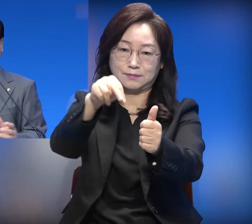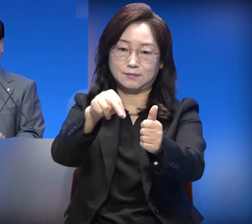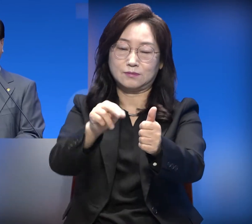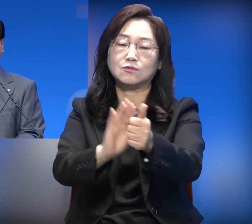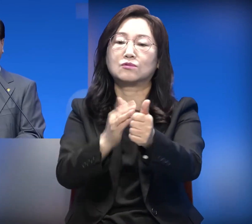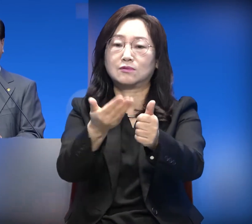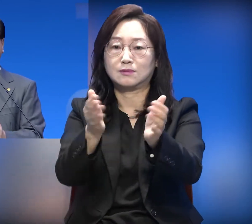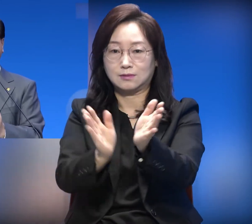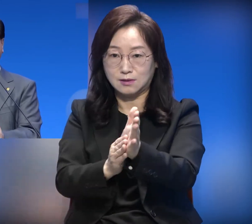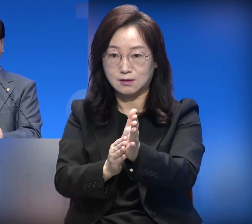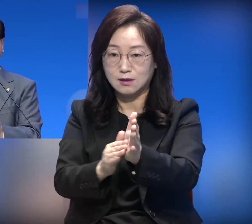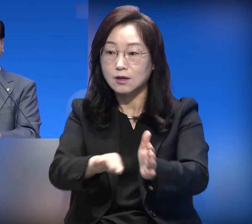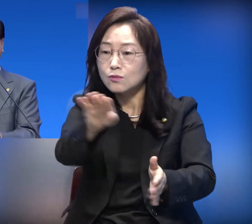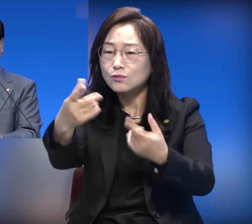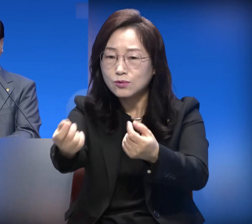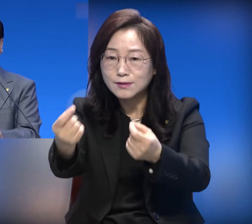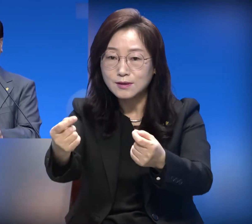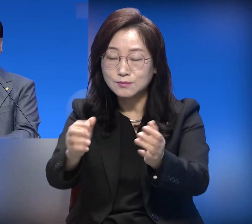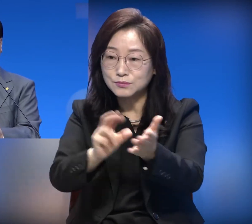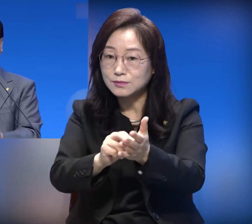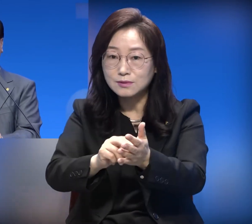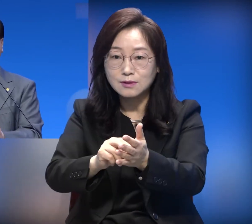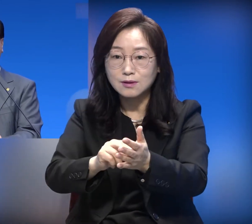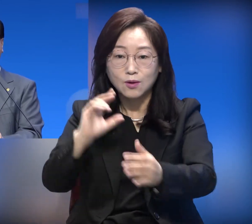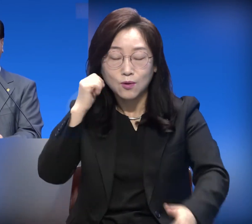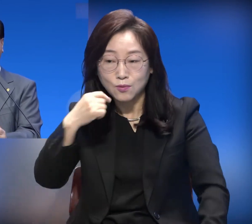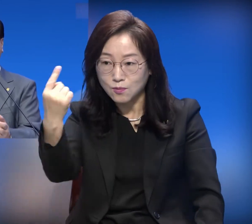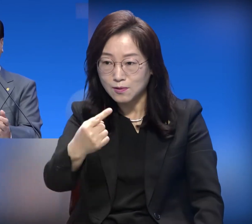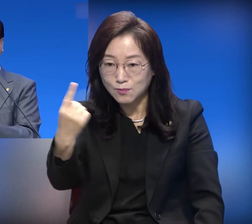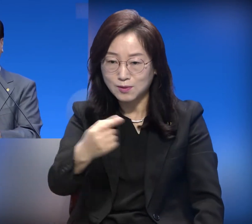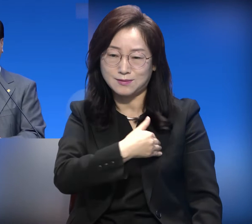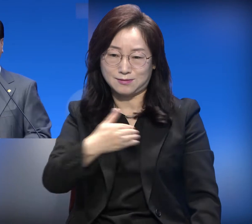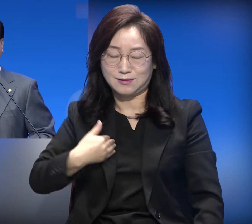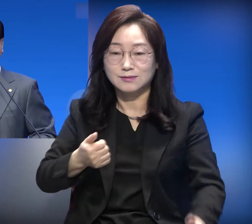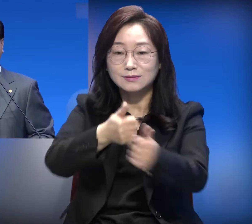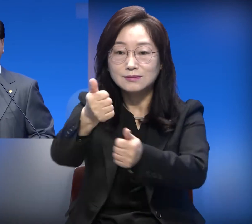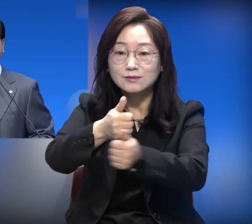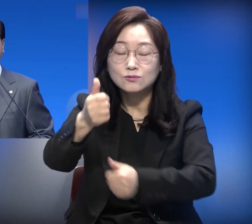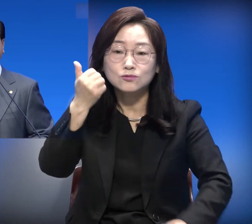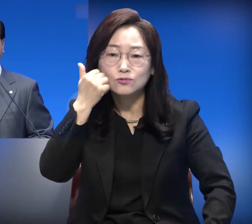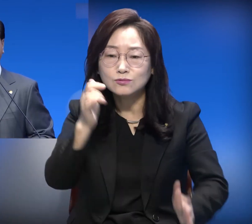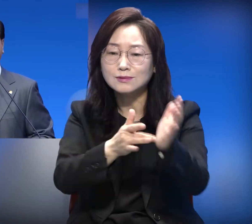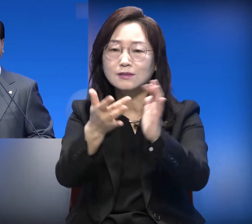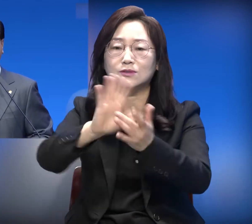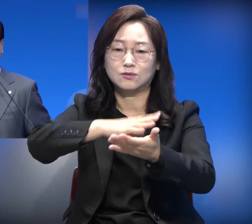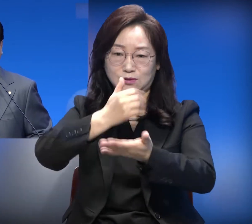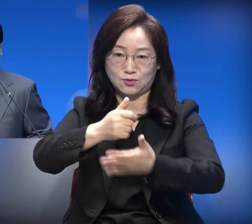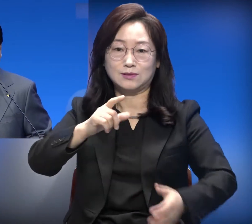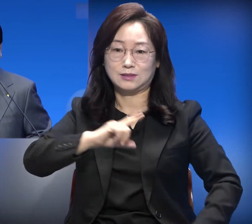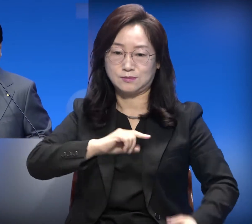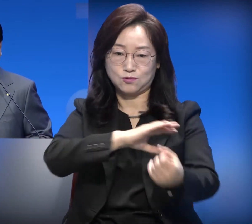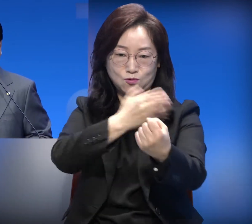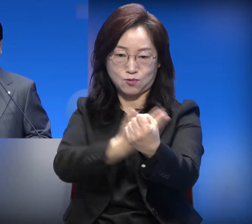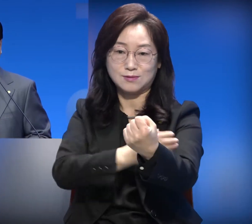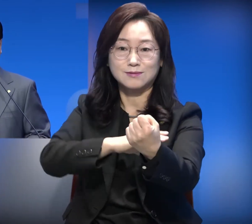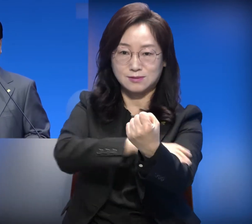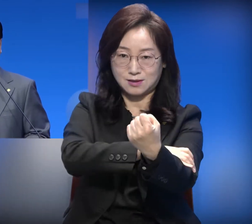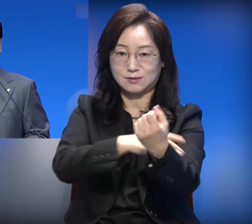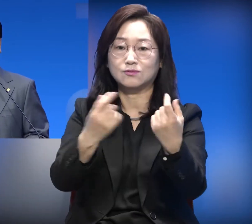어려움이 다가와도 그 문제를 넉넉히 이길 수 있는 위대한 능력을 주시니 그것이 바로 예수 그리스도의 이름의 권세인